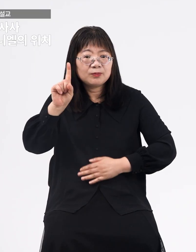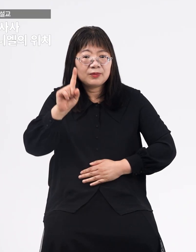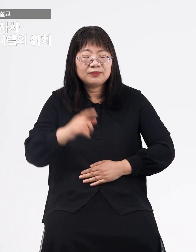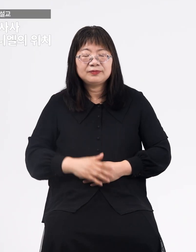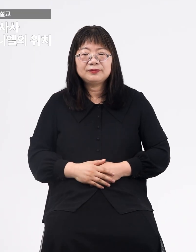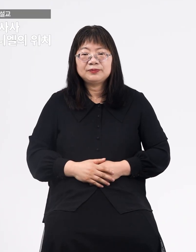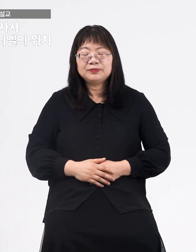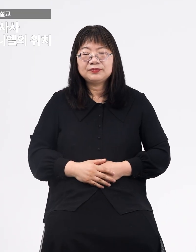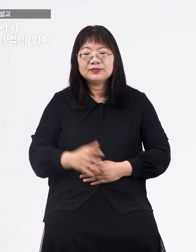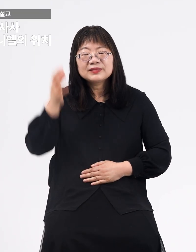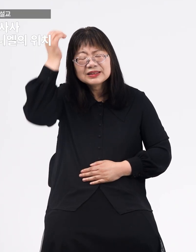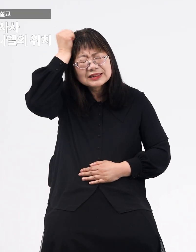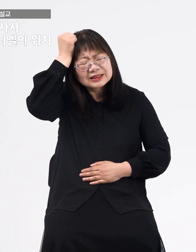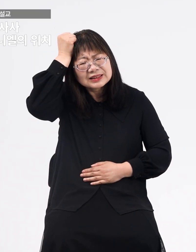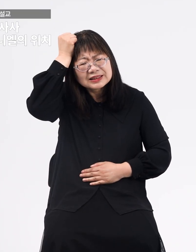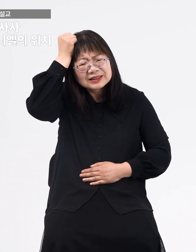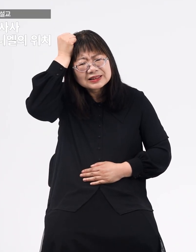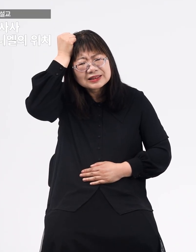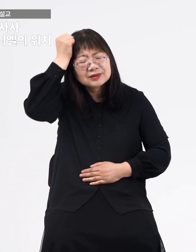기억은